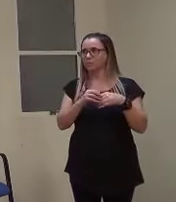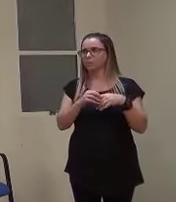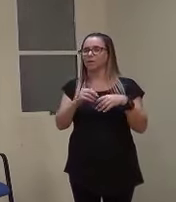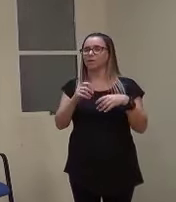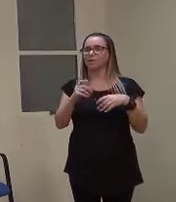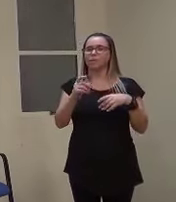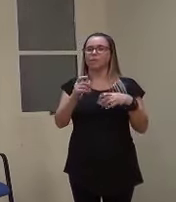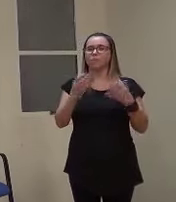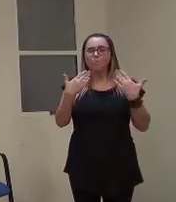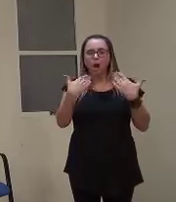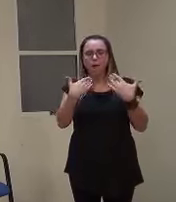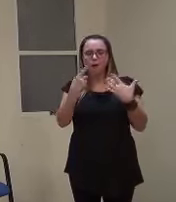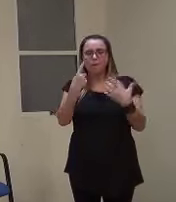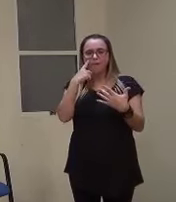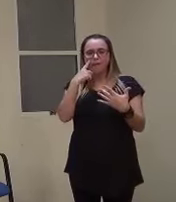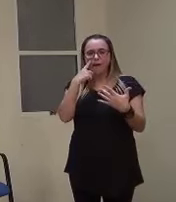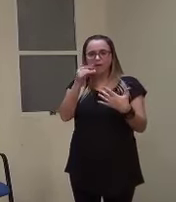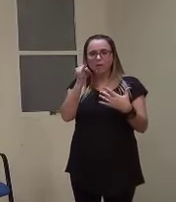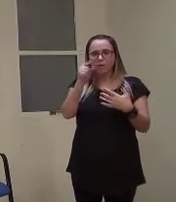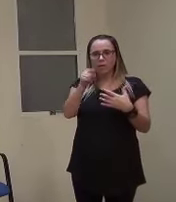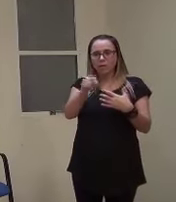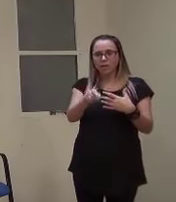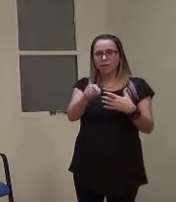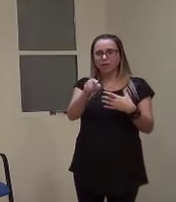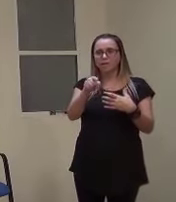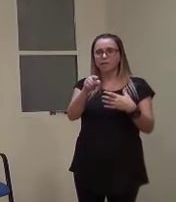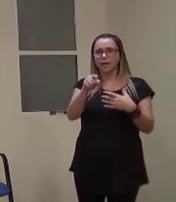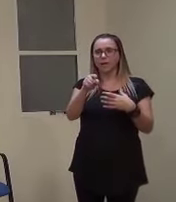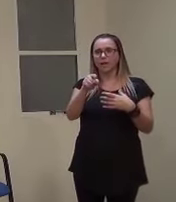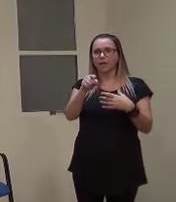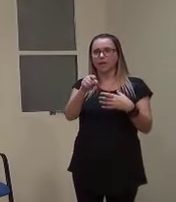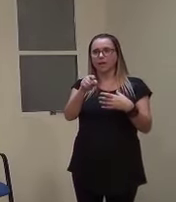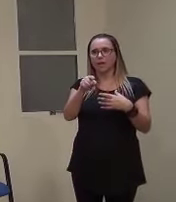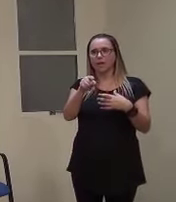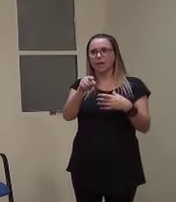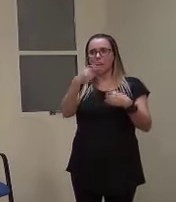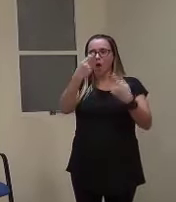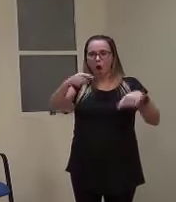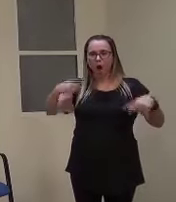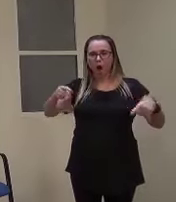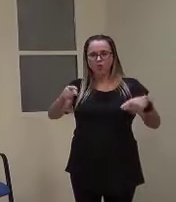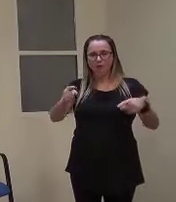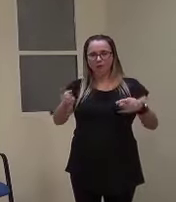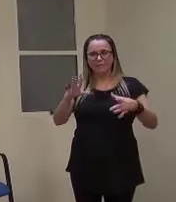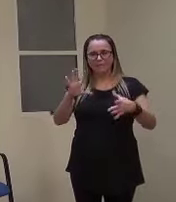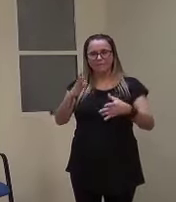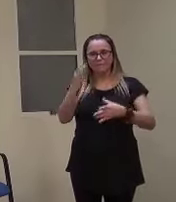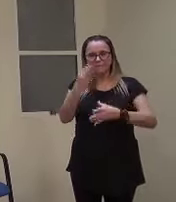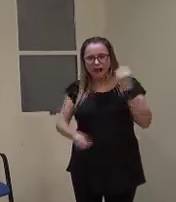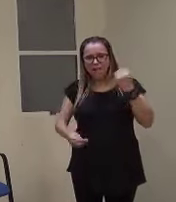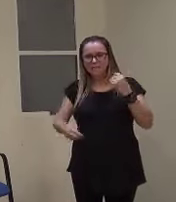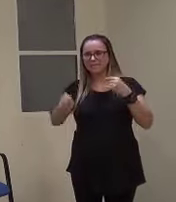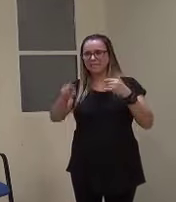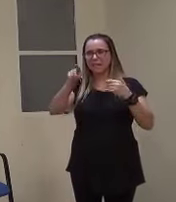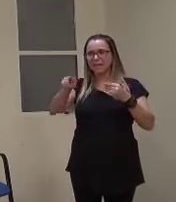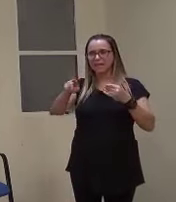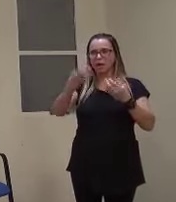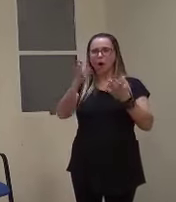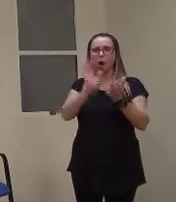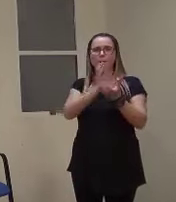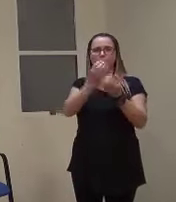poder identificar aquello que no se adecua a un disidente